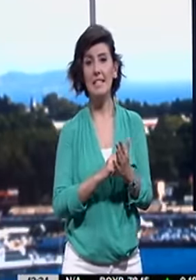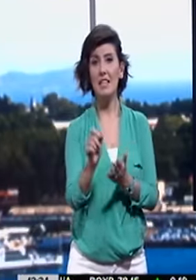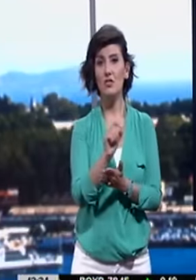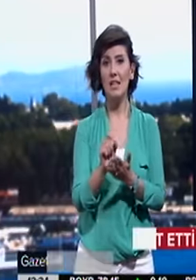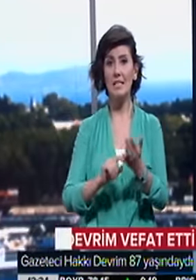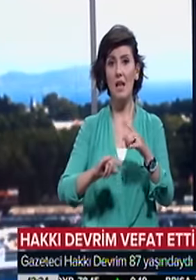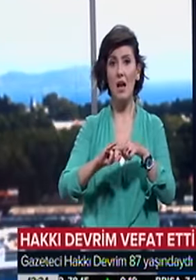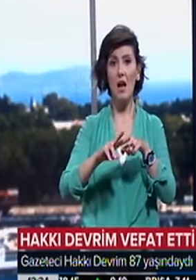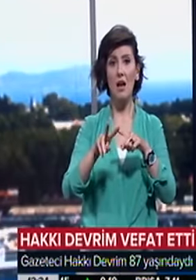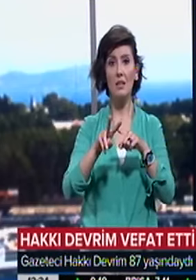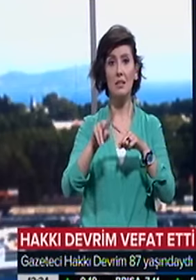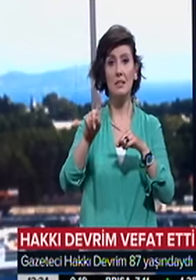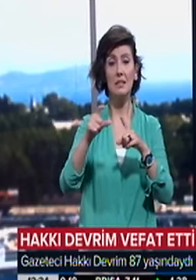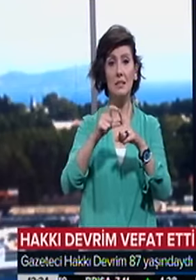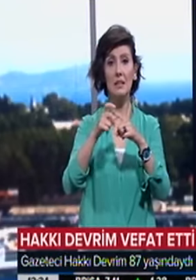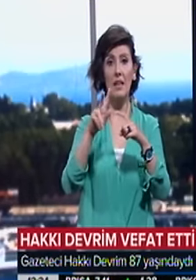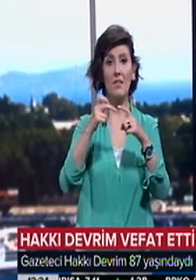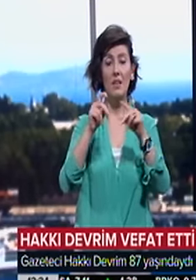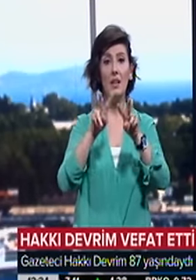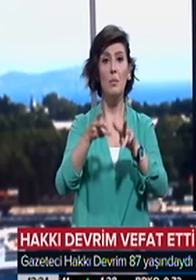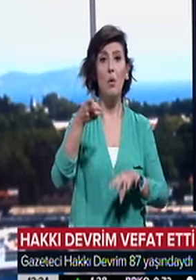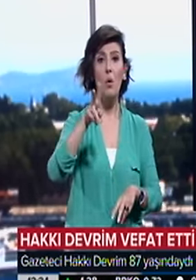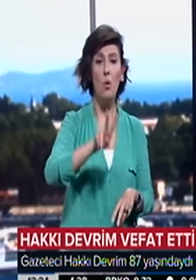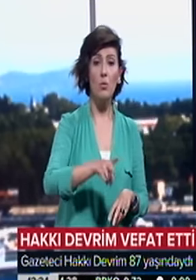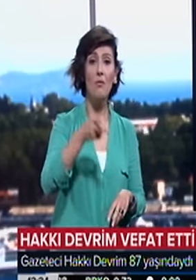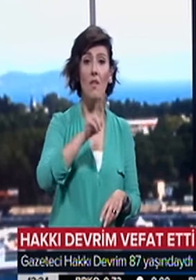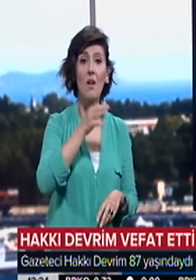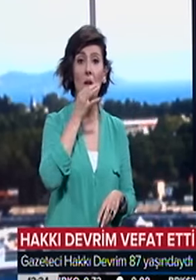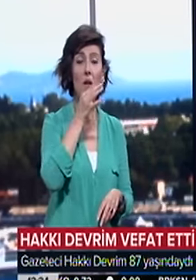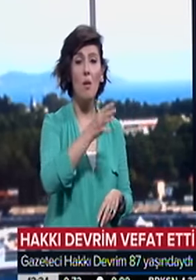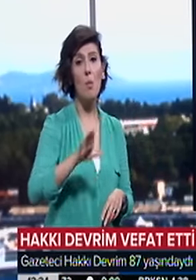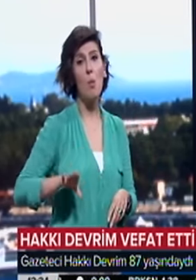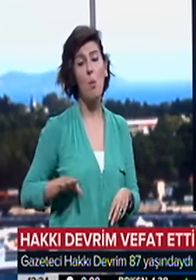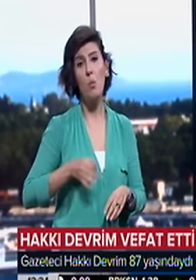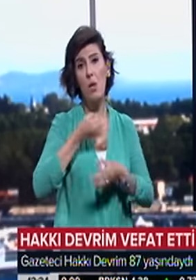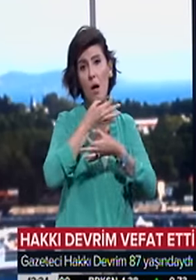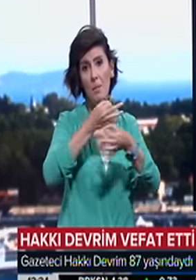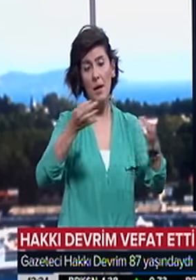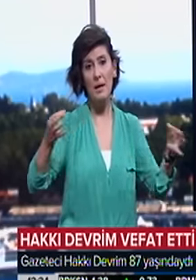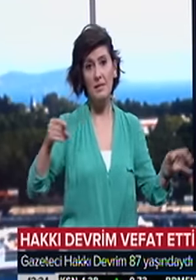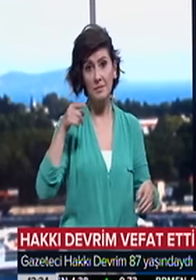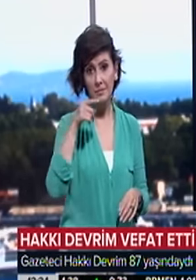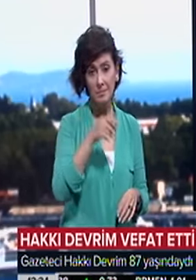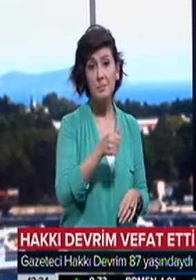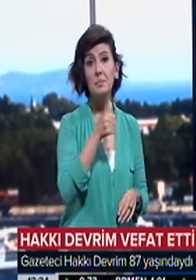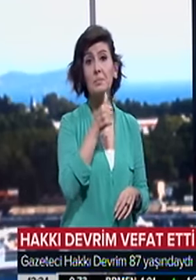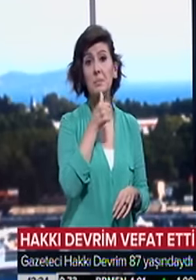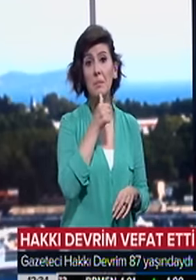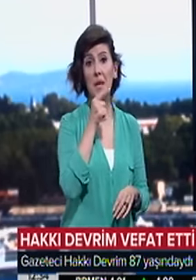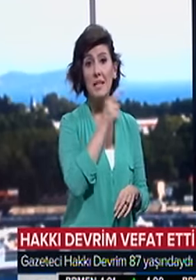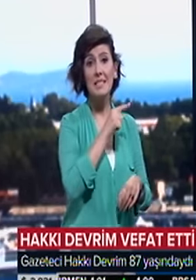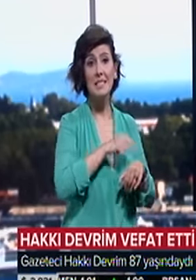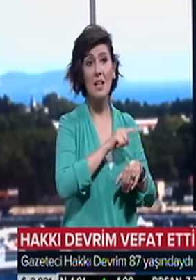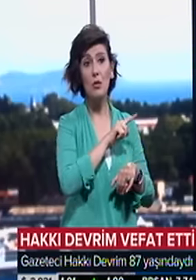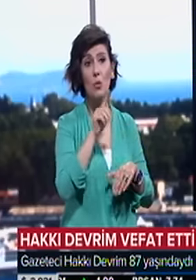Gazeteci yazar Hakkı Devrim hayatını kaybetti. Vefat haberini oğlu Serdar Devrim duyurdu. Serdar Devrim